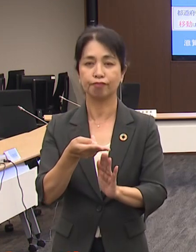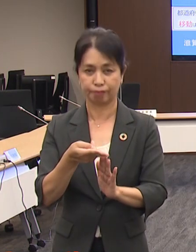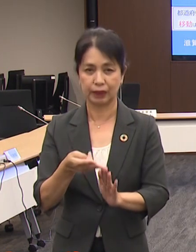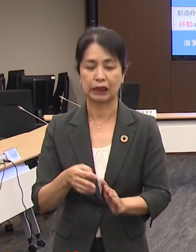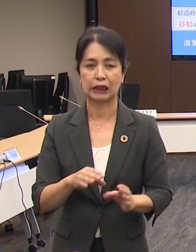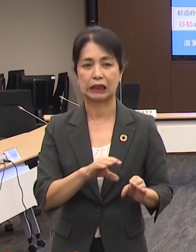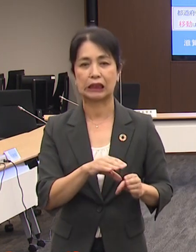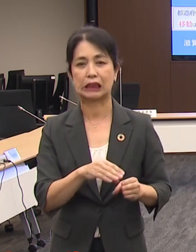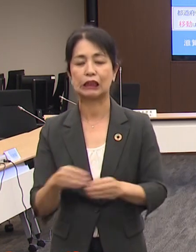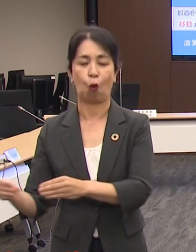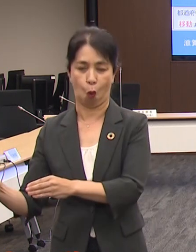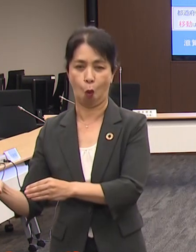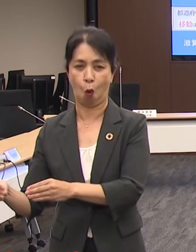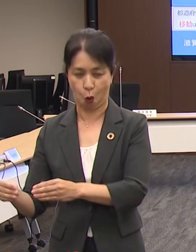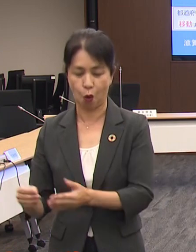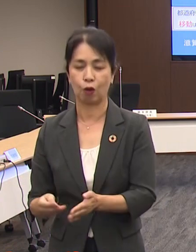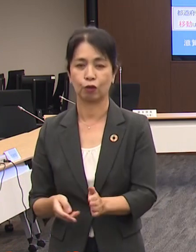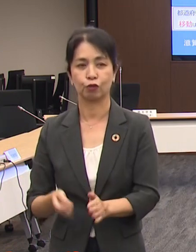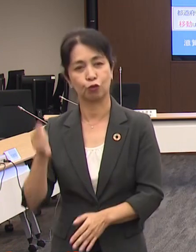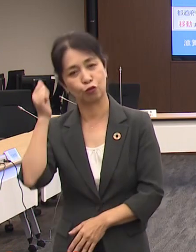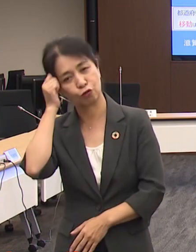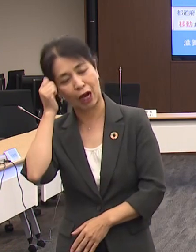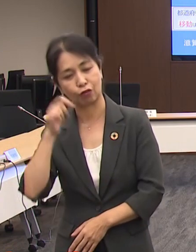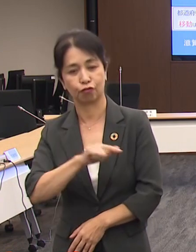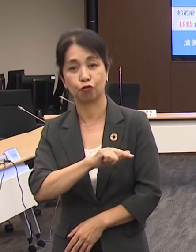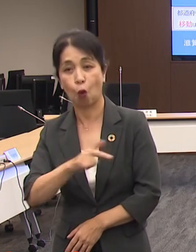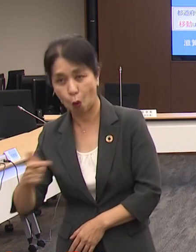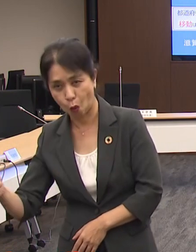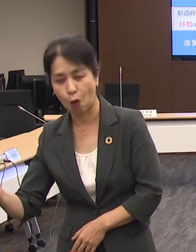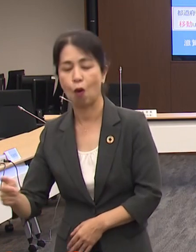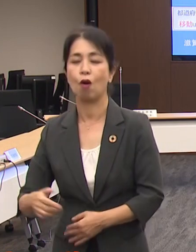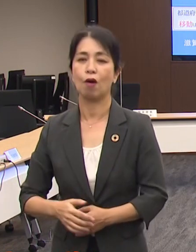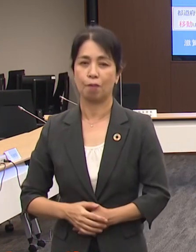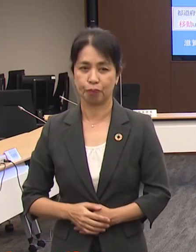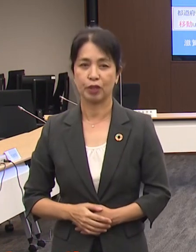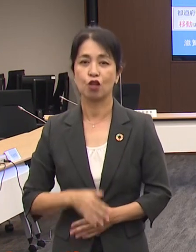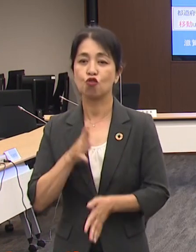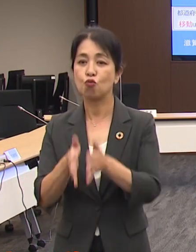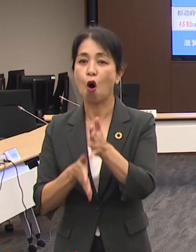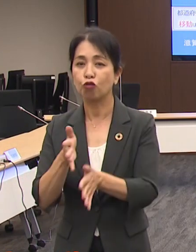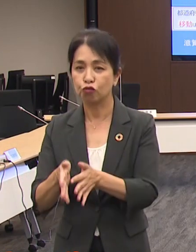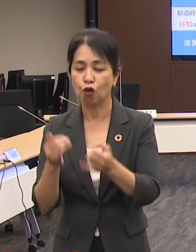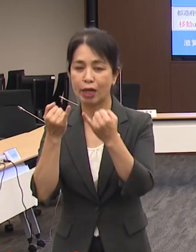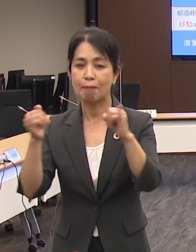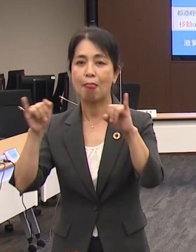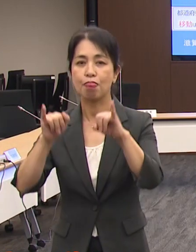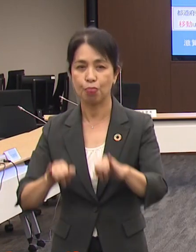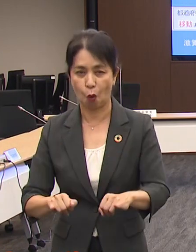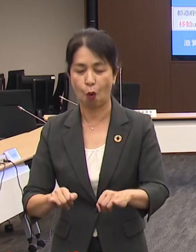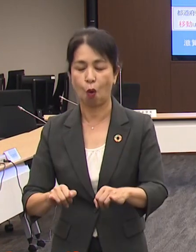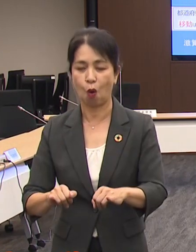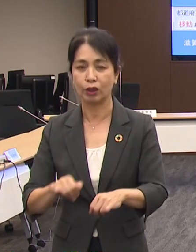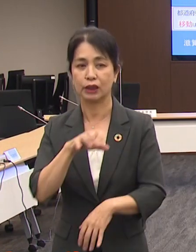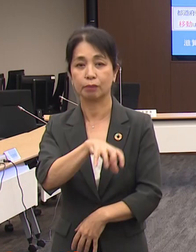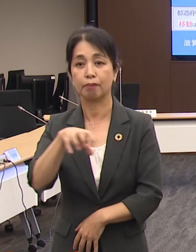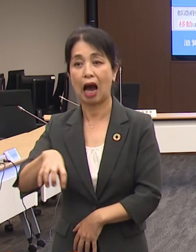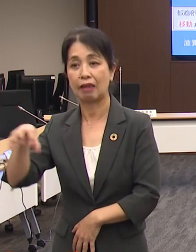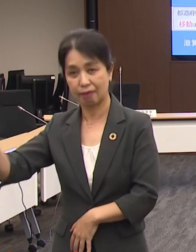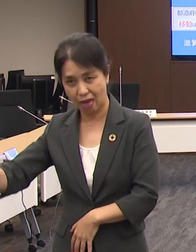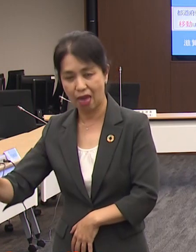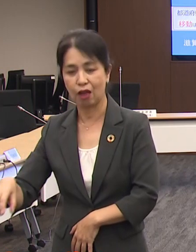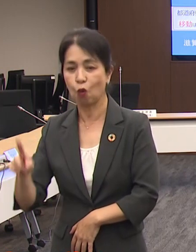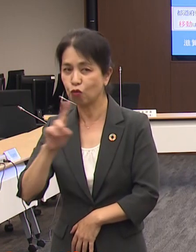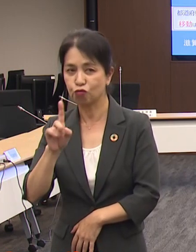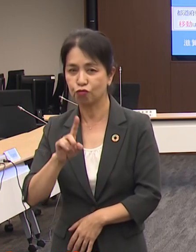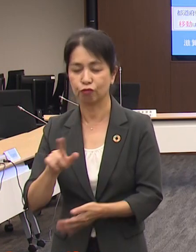宿泊等、さらにはスポーツイベント等においてどのような活